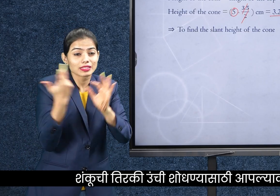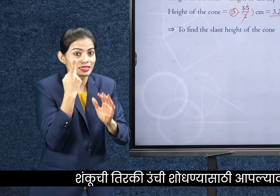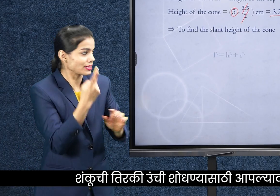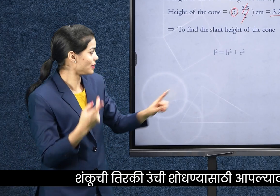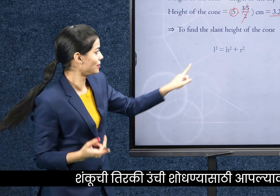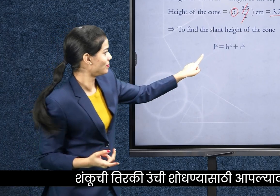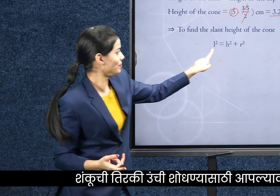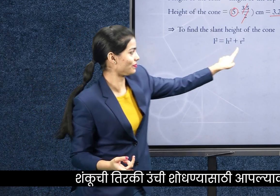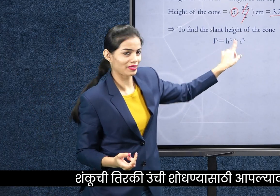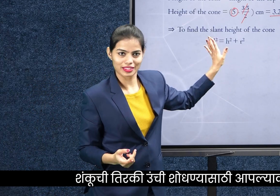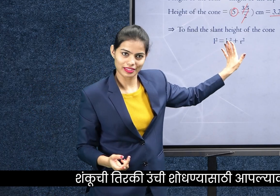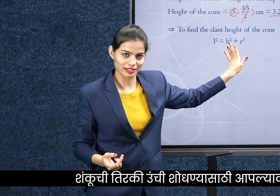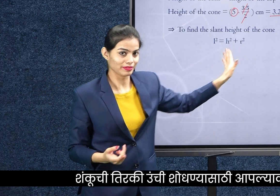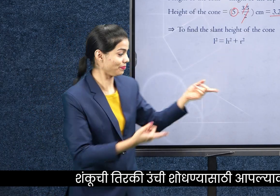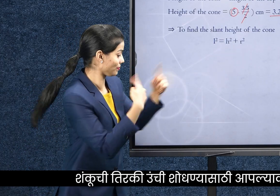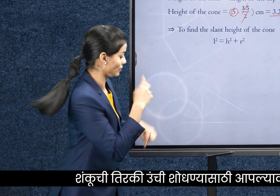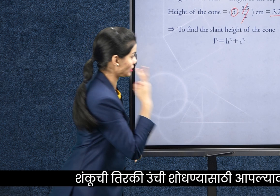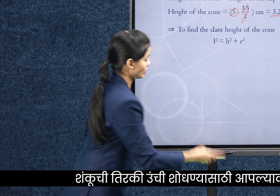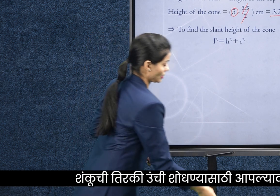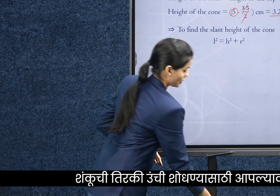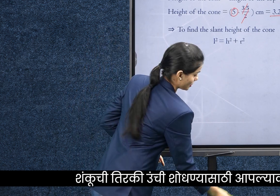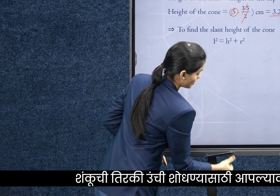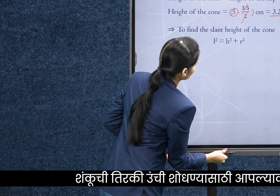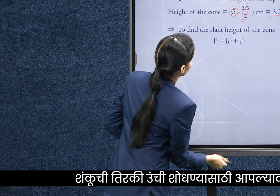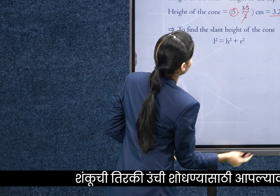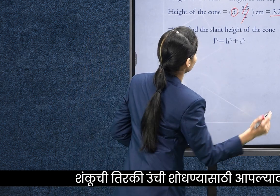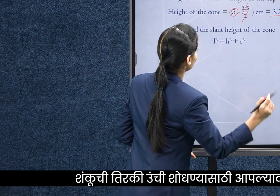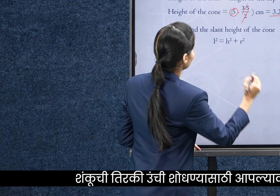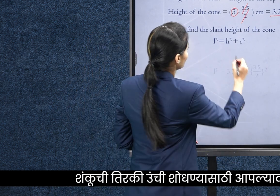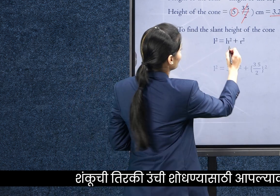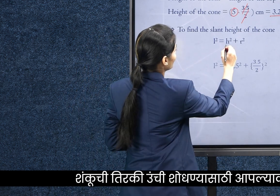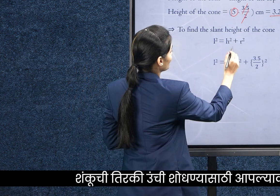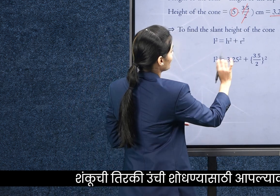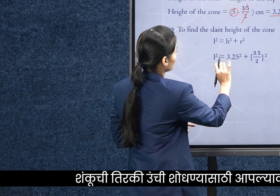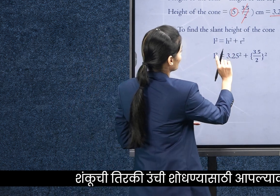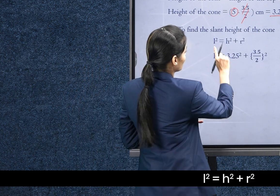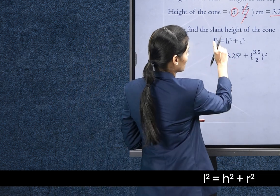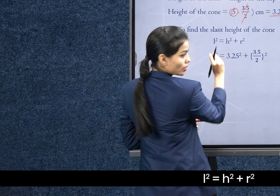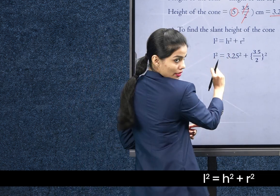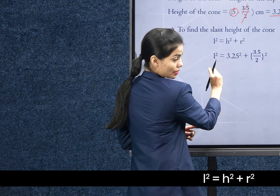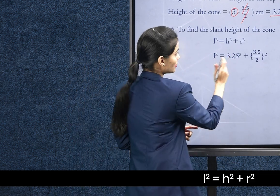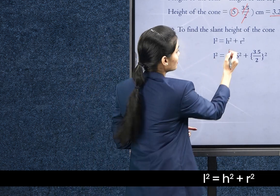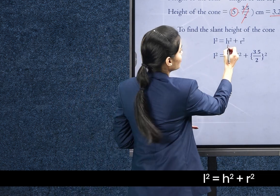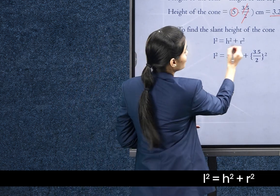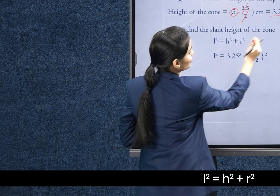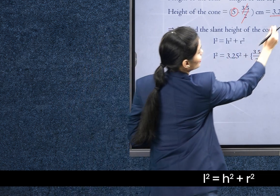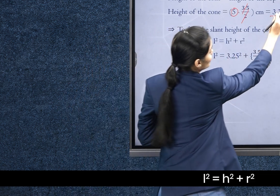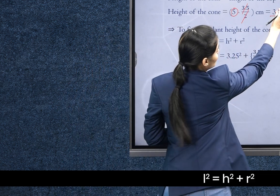शंकूची तिरकी उंची शोधण्यासाठी आपल्याकडे संबंध आहे, म्हणजे L2 बरोबर H2